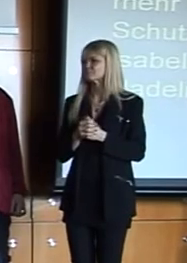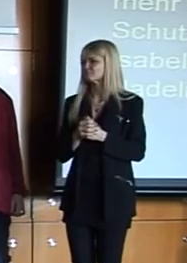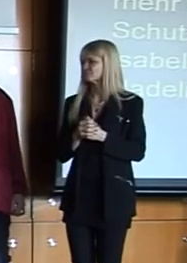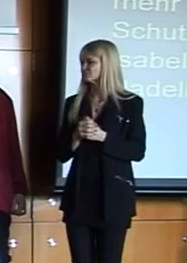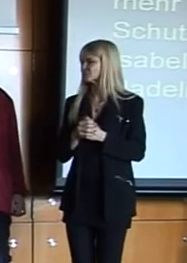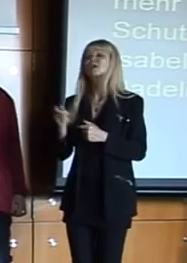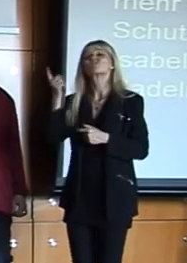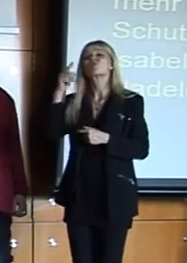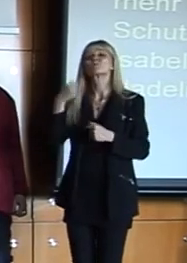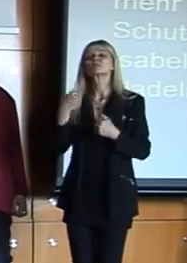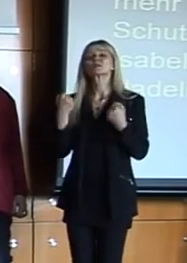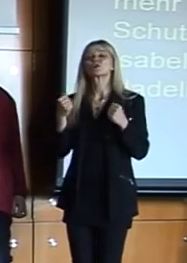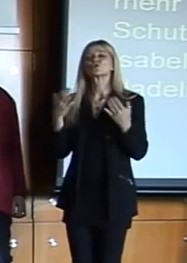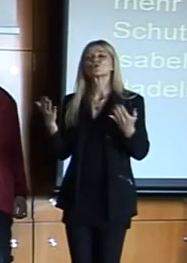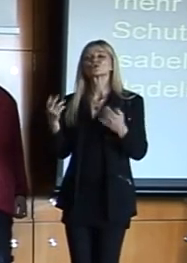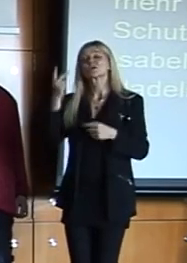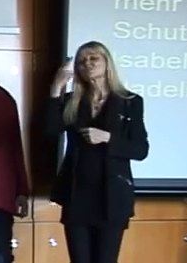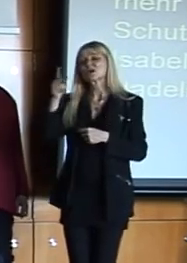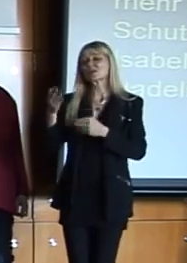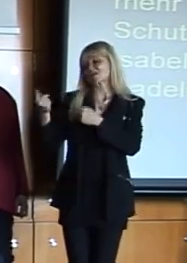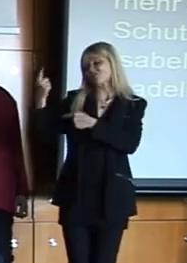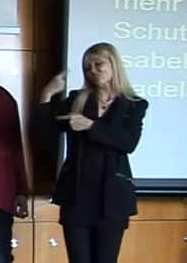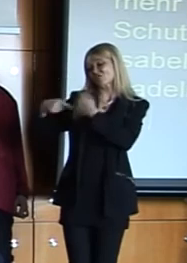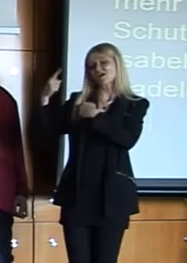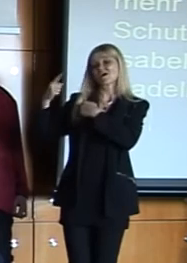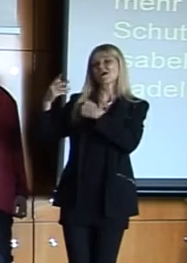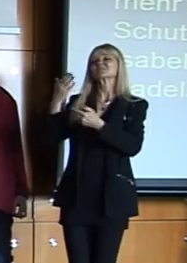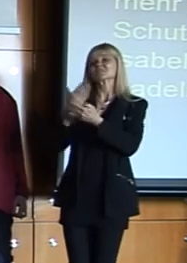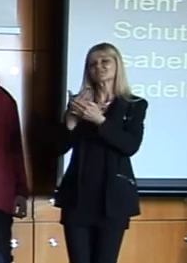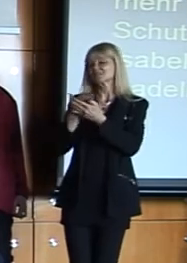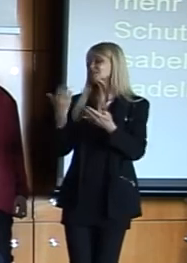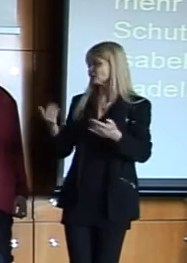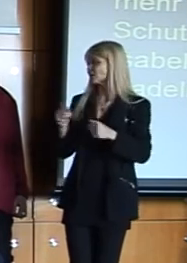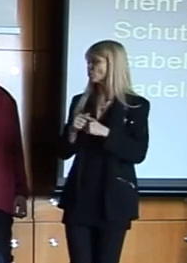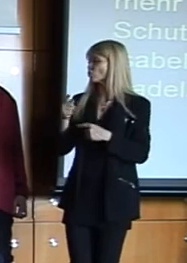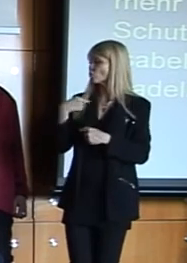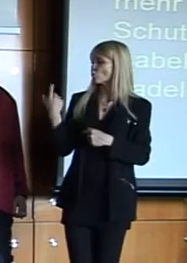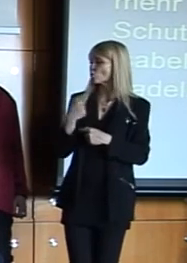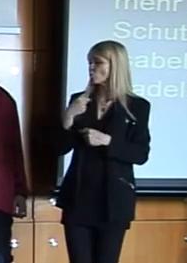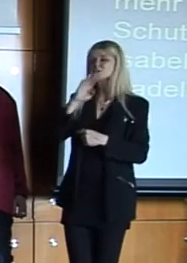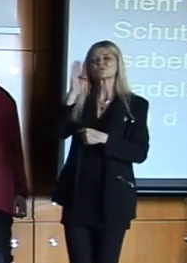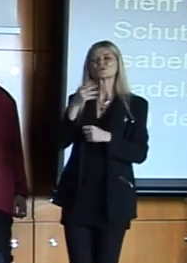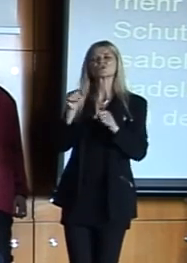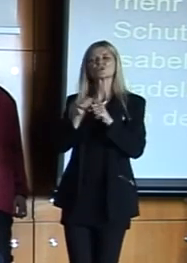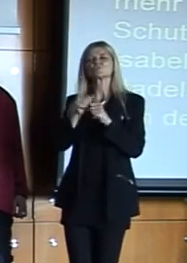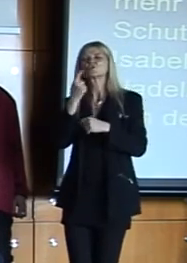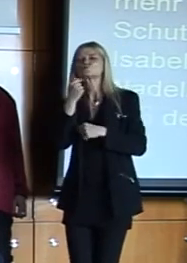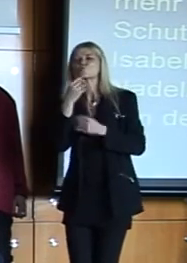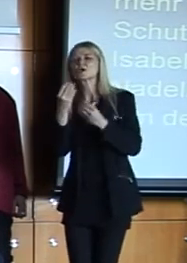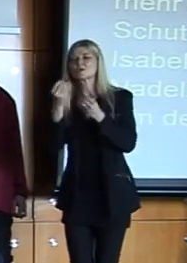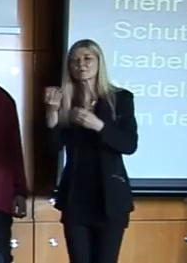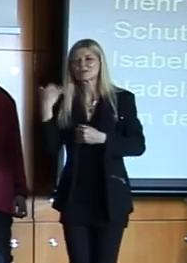Insofern nervös wäre, weil es einfach in der Vergangenheit eben genau deswegen, um der Wirtschaft irgendwie auch so das Zuckerl zu geben, mit meinen